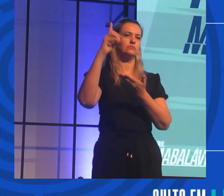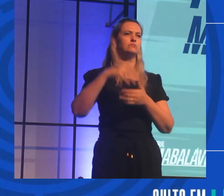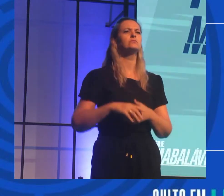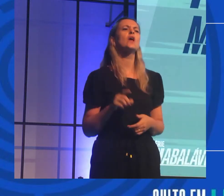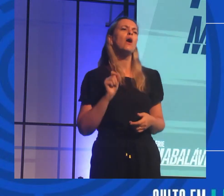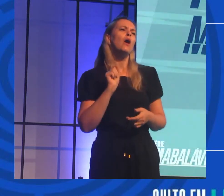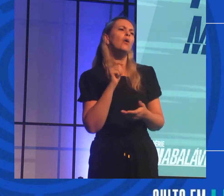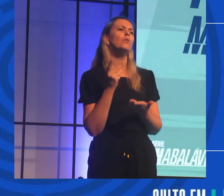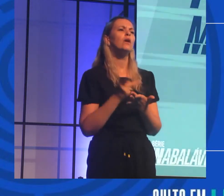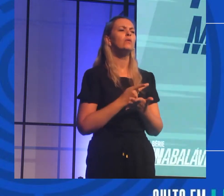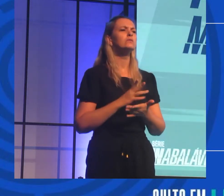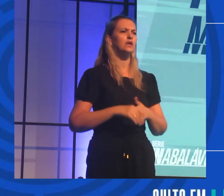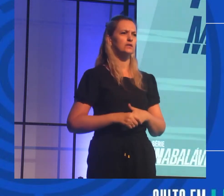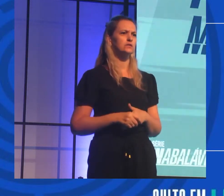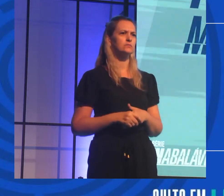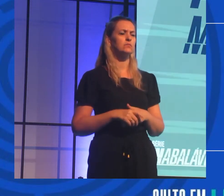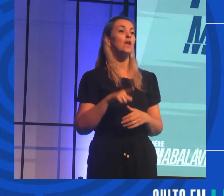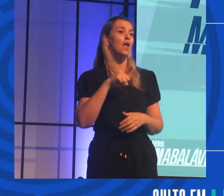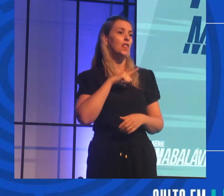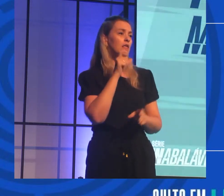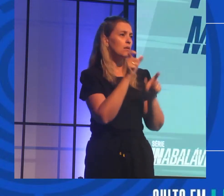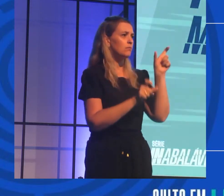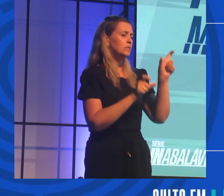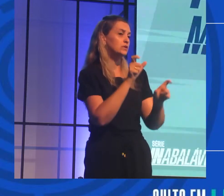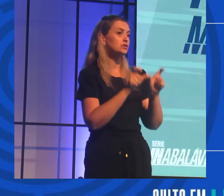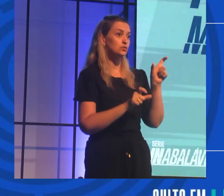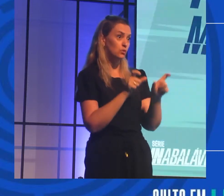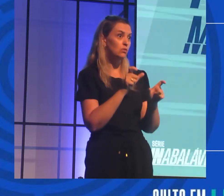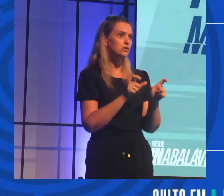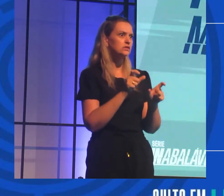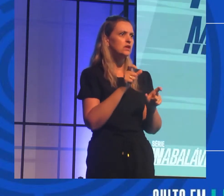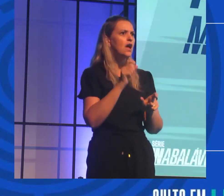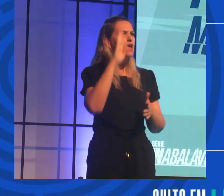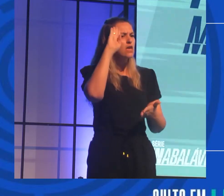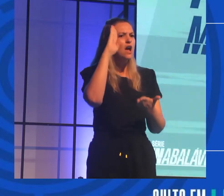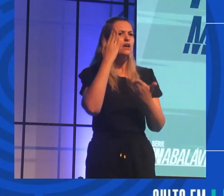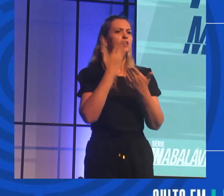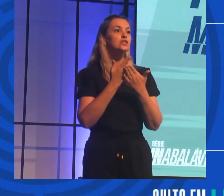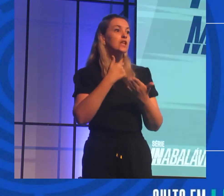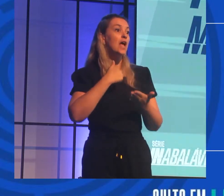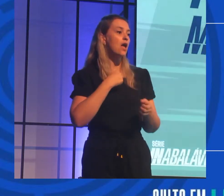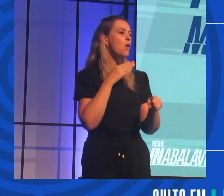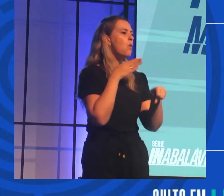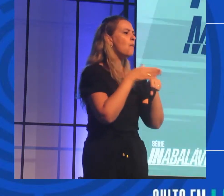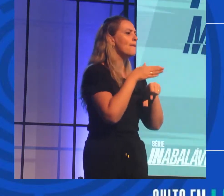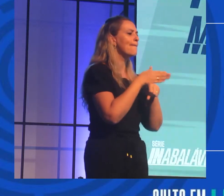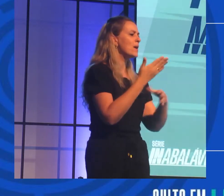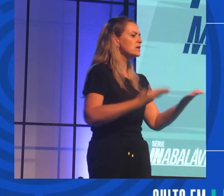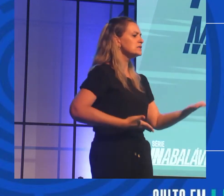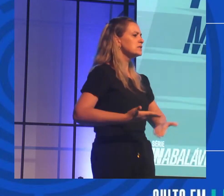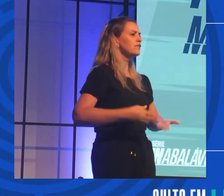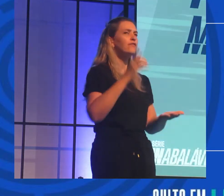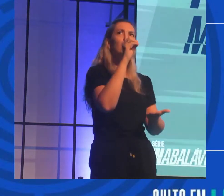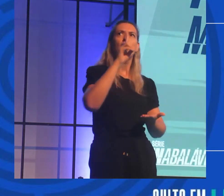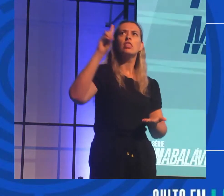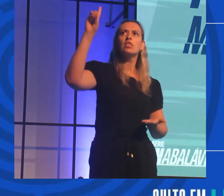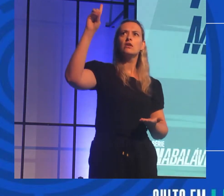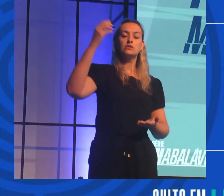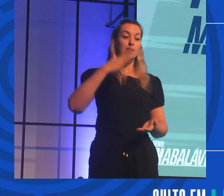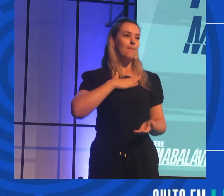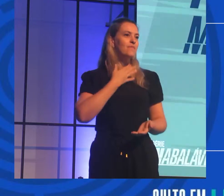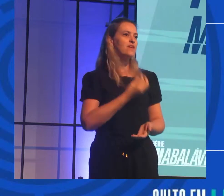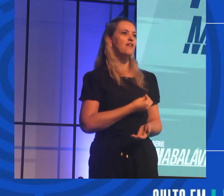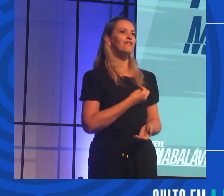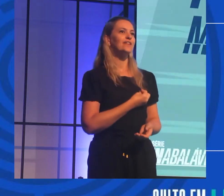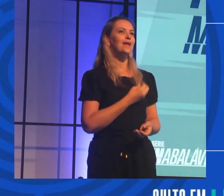acreditam que por servirem a Deus, amarem a Deus, andarem com Deus, a vida delas sempre vai ir